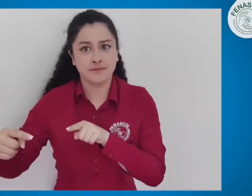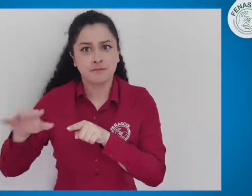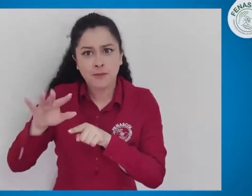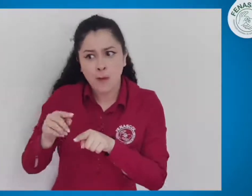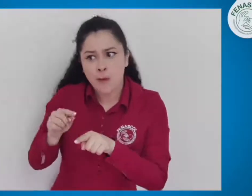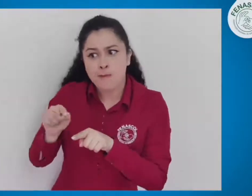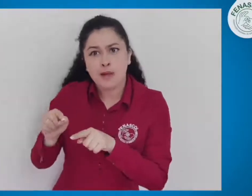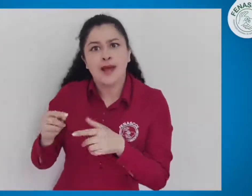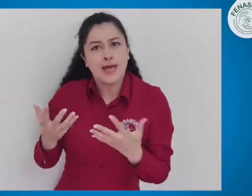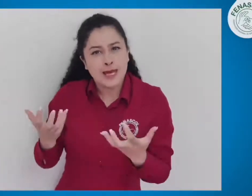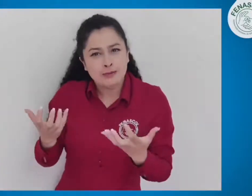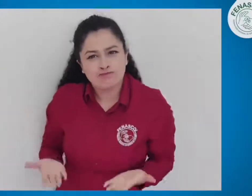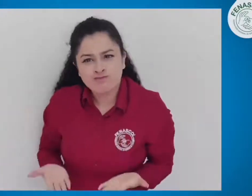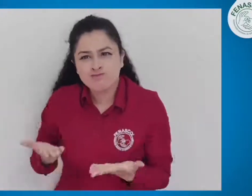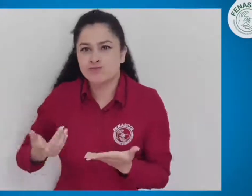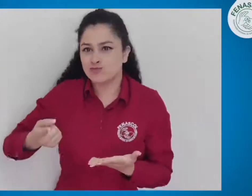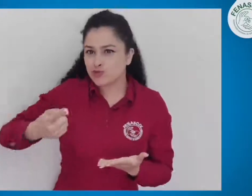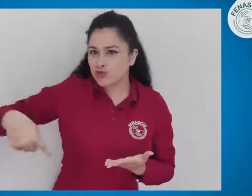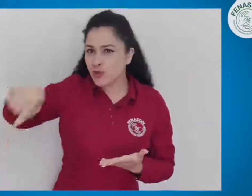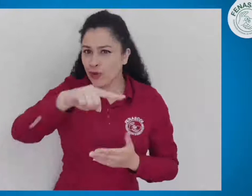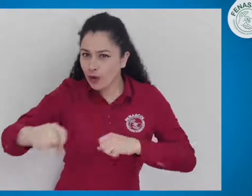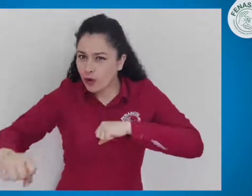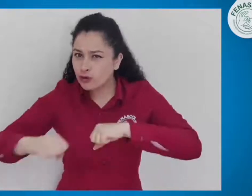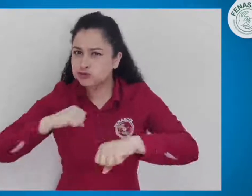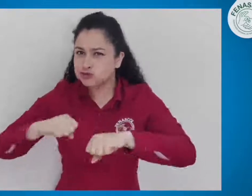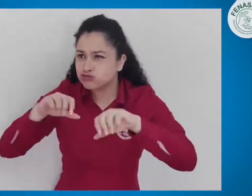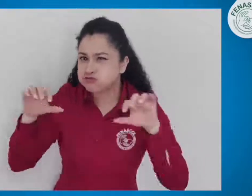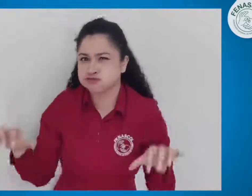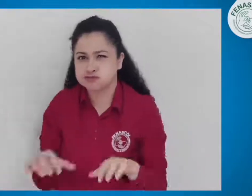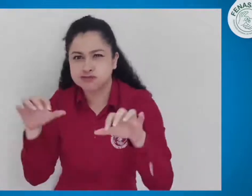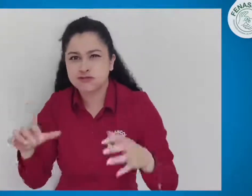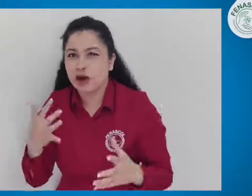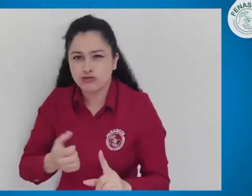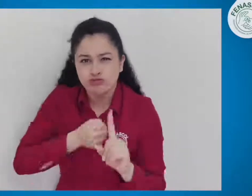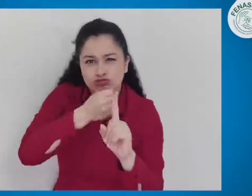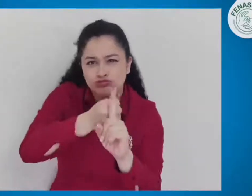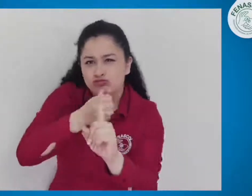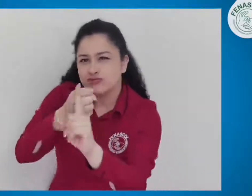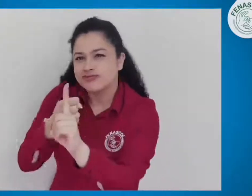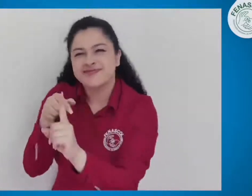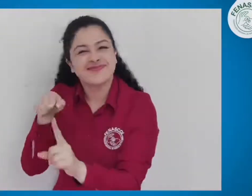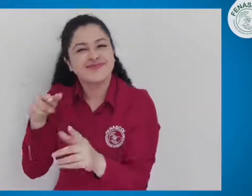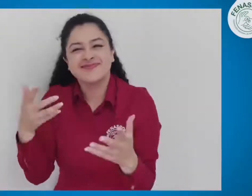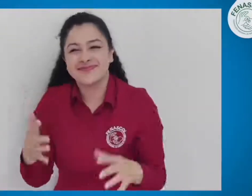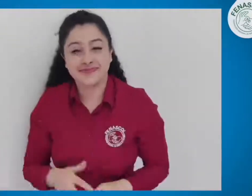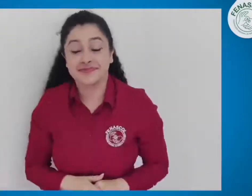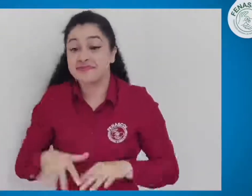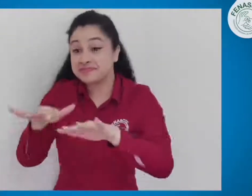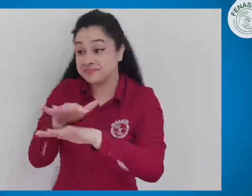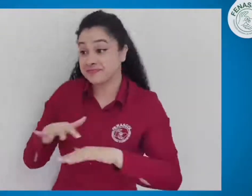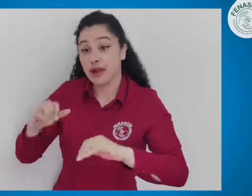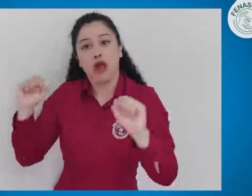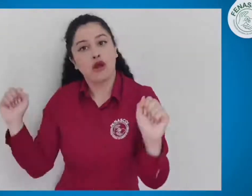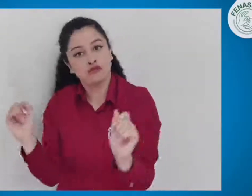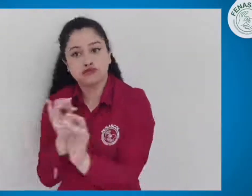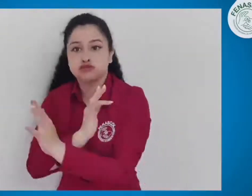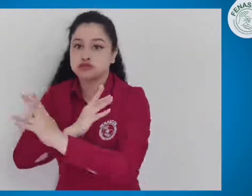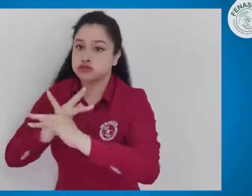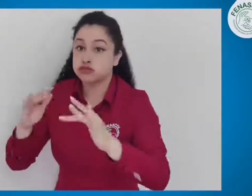es por eso que invita a las personas a realizar acciones en plazas